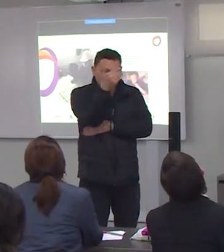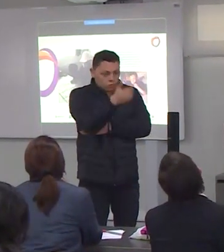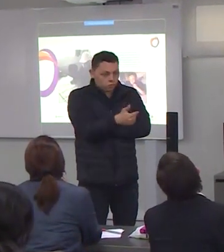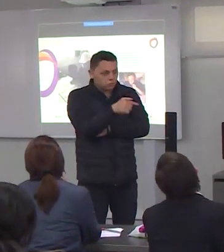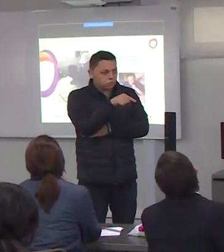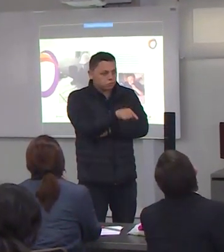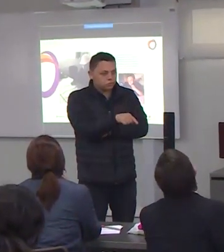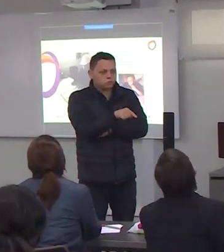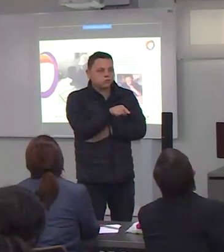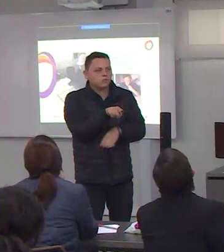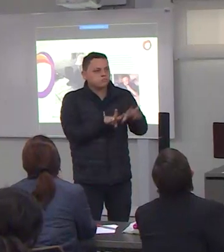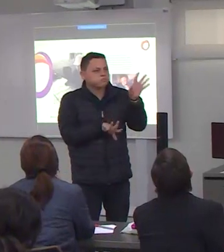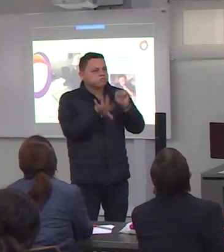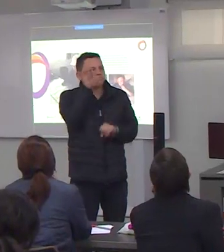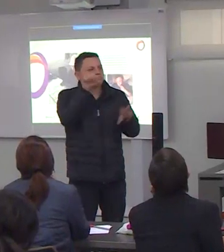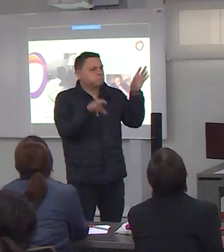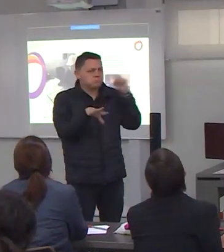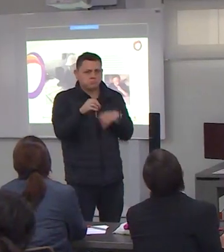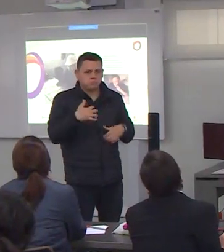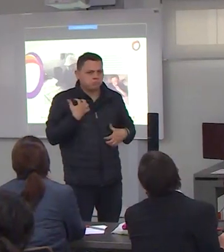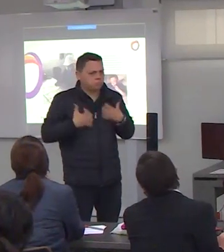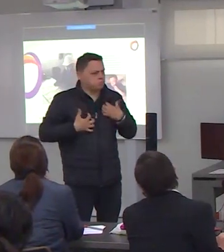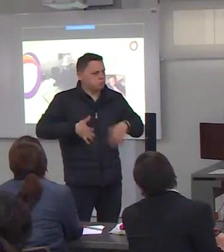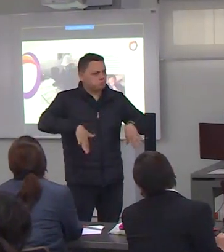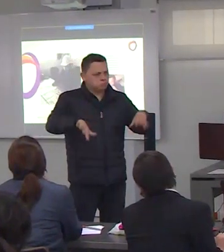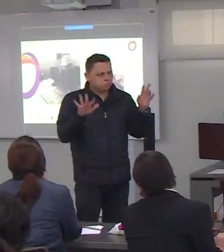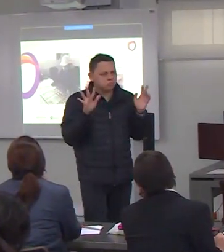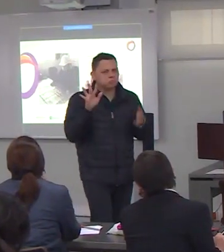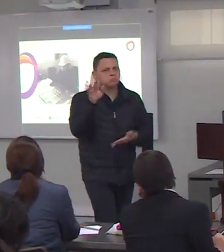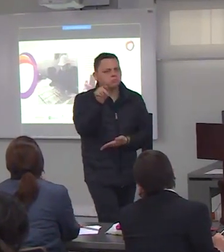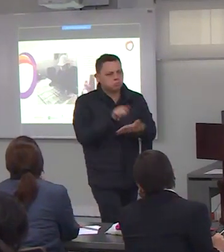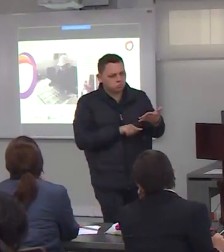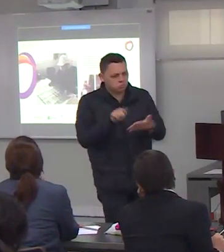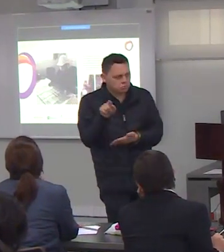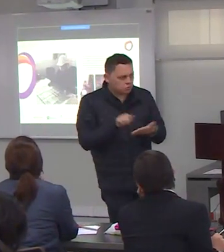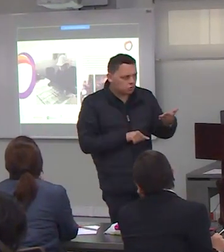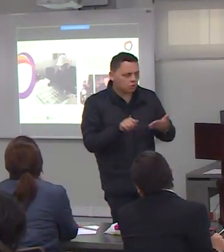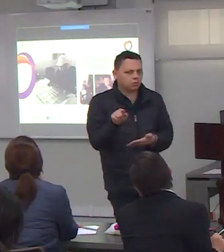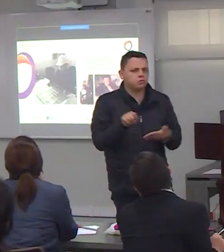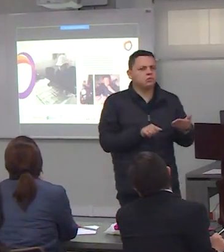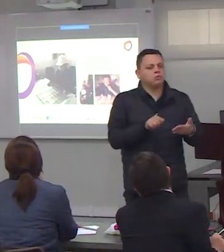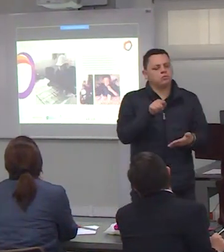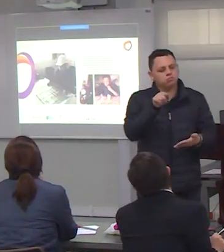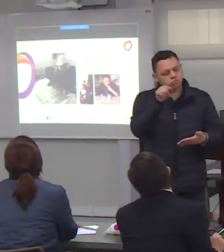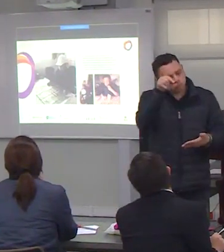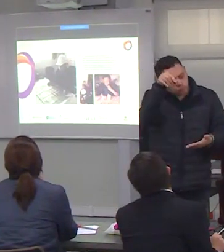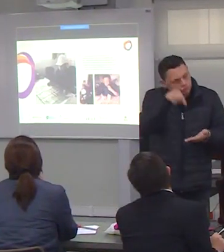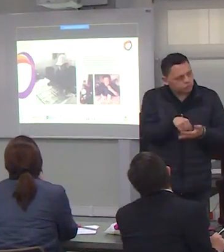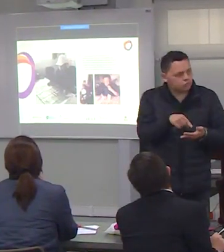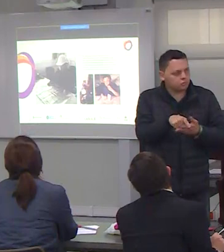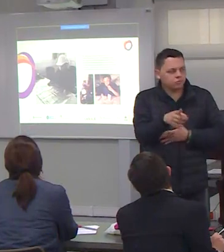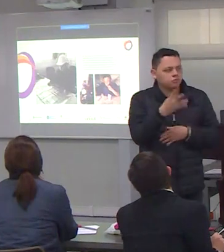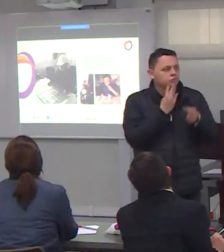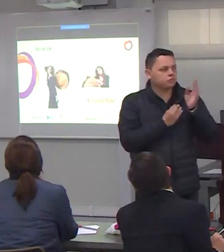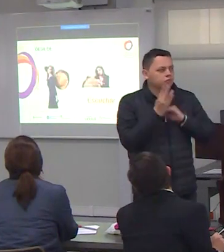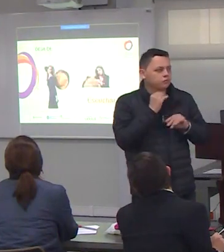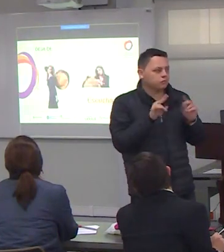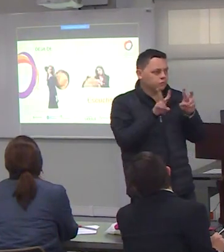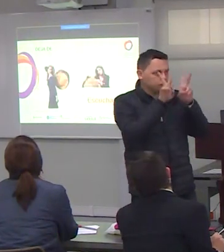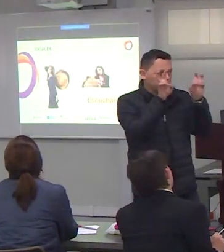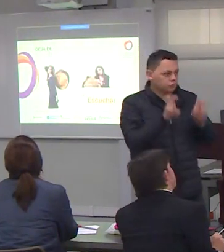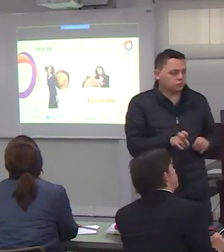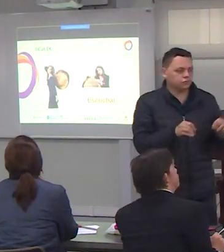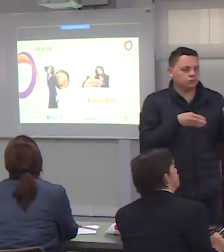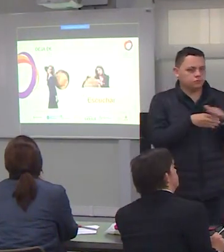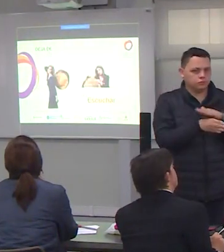sube andamios sin miedo contrata licita y es un arquitecto pues experto en estos temas también